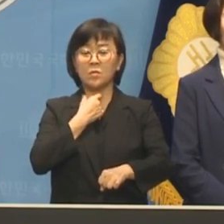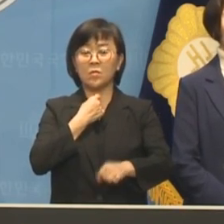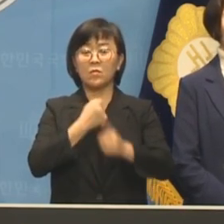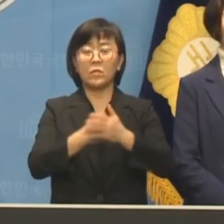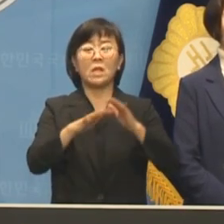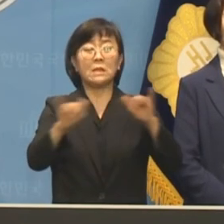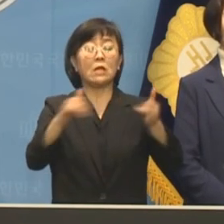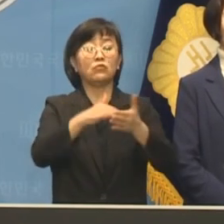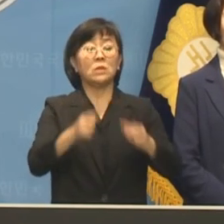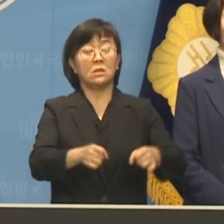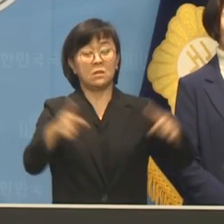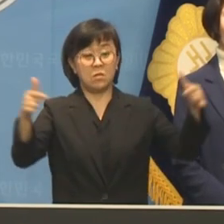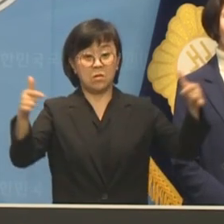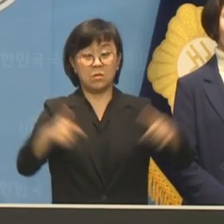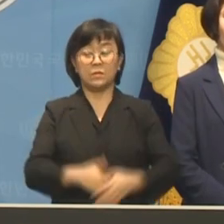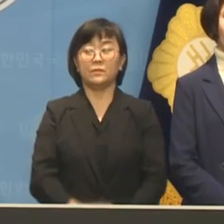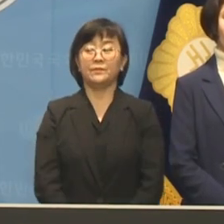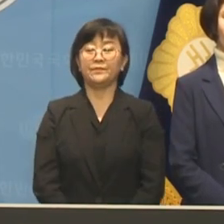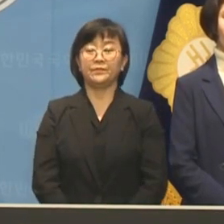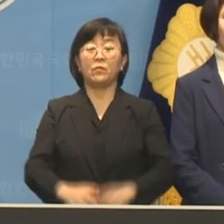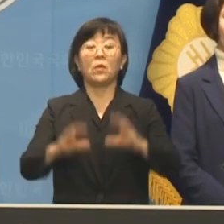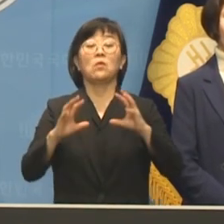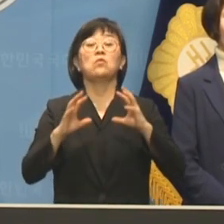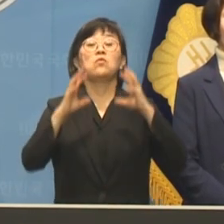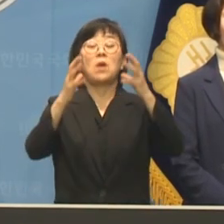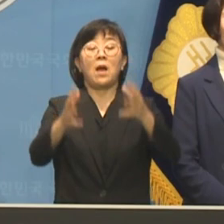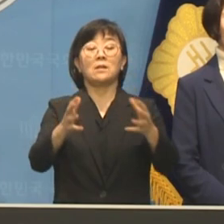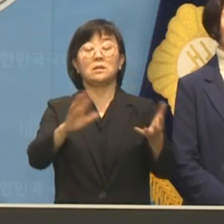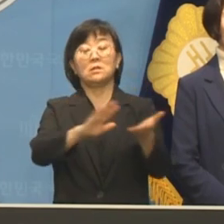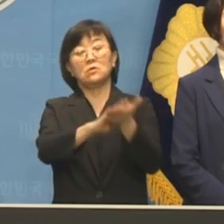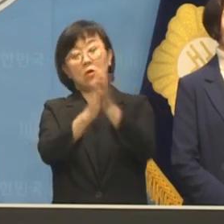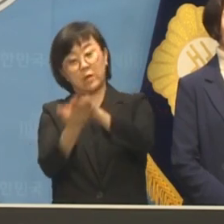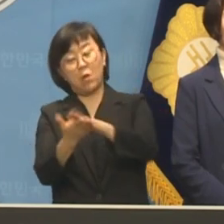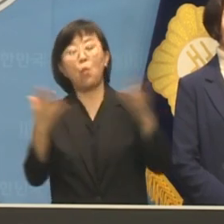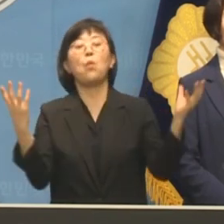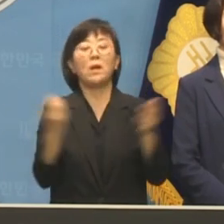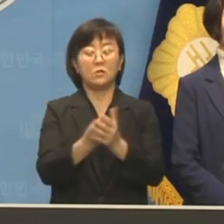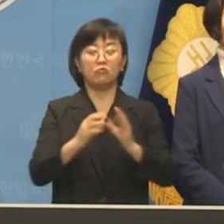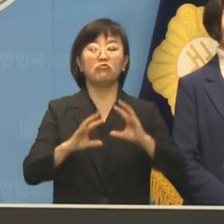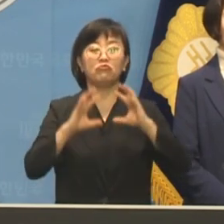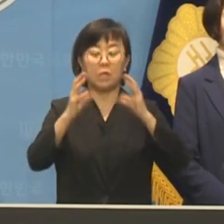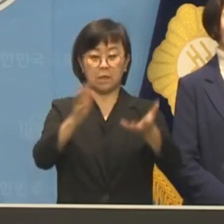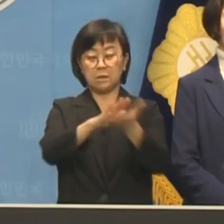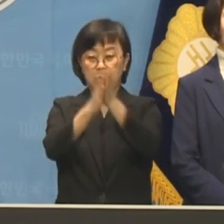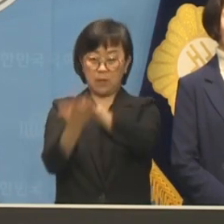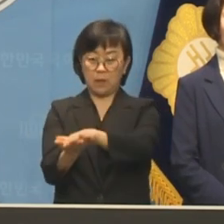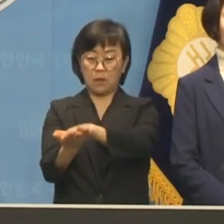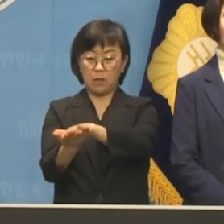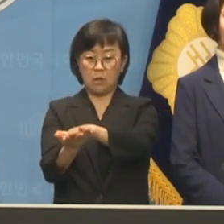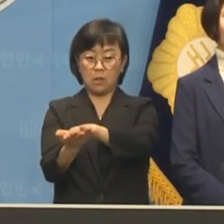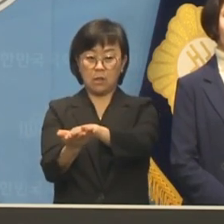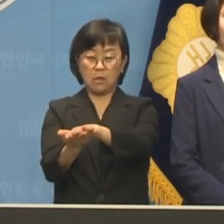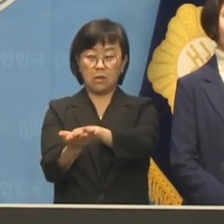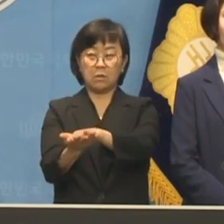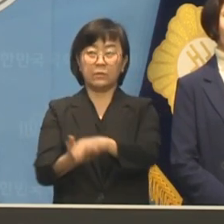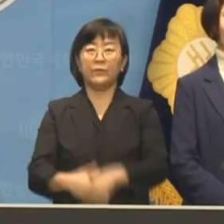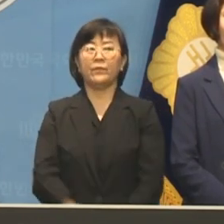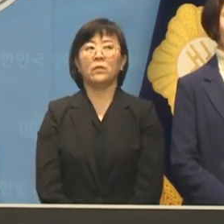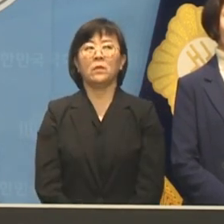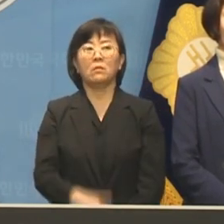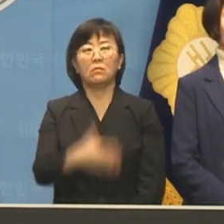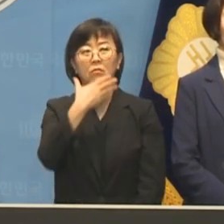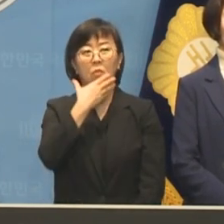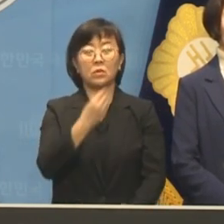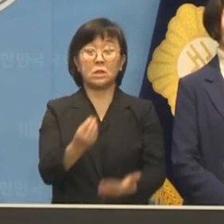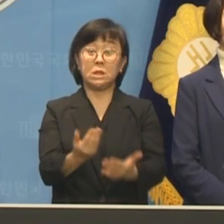인력 충원, 국가직 전환, 완전한 국가직 전환, 그리고 복지